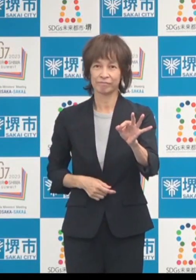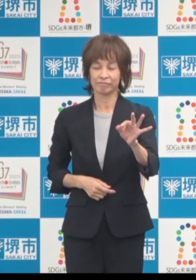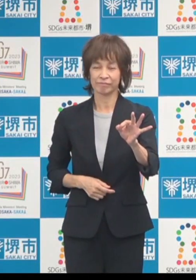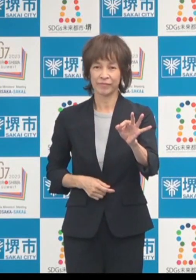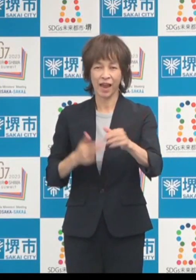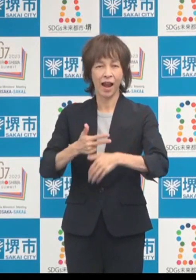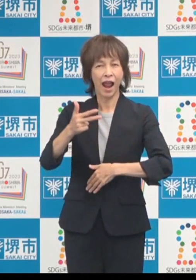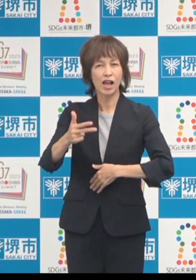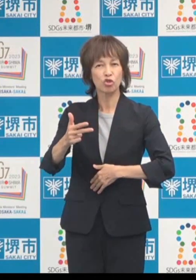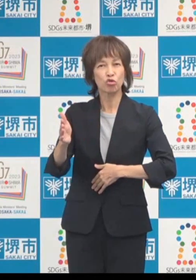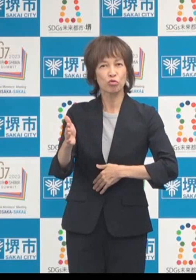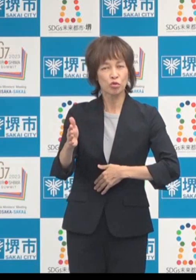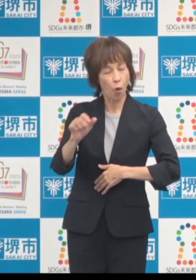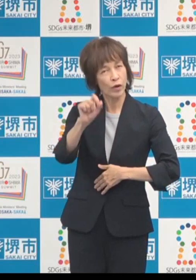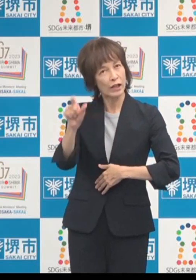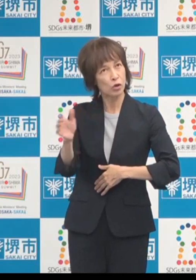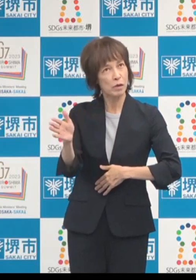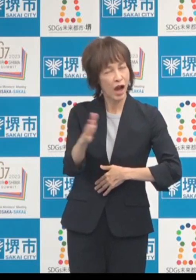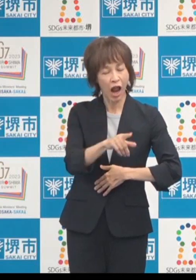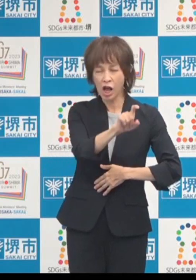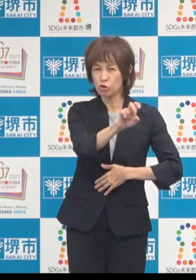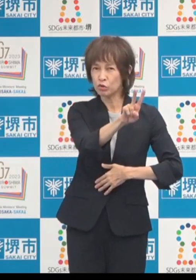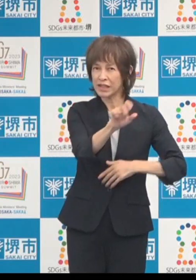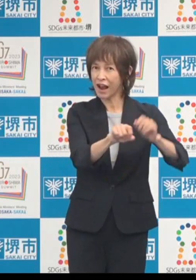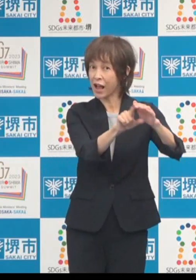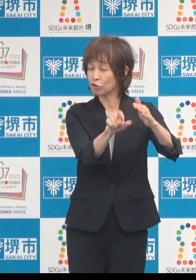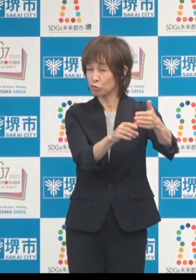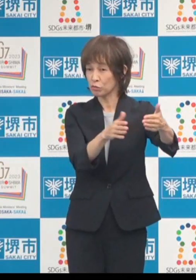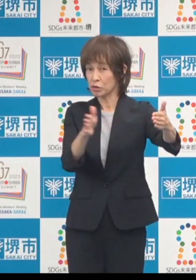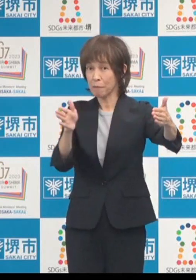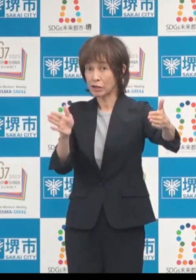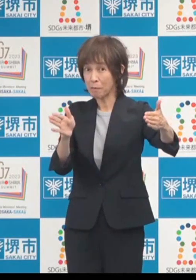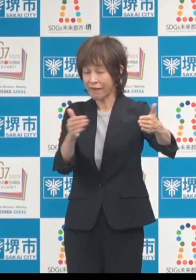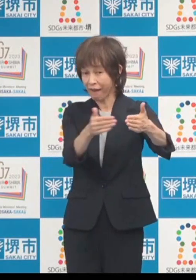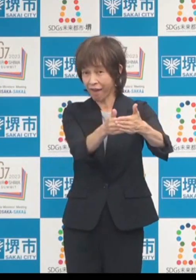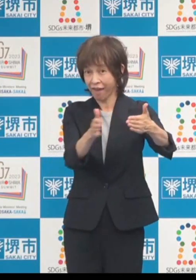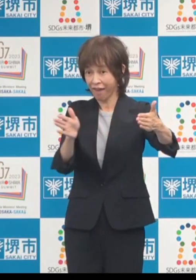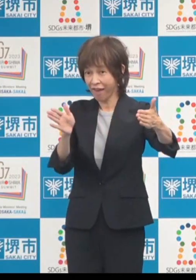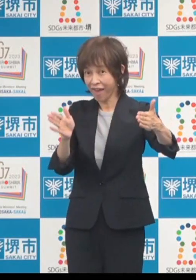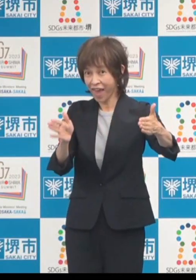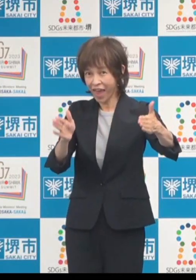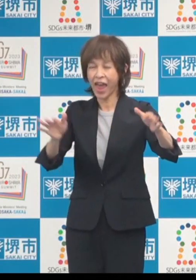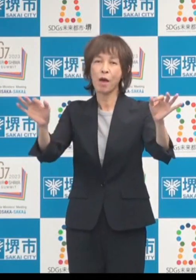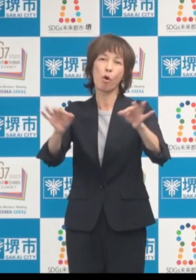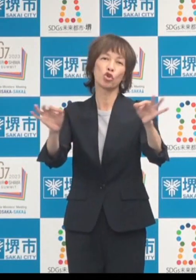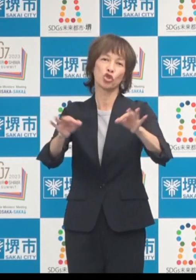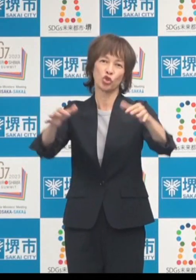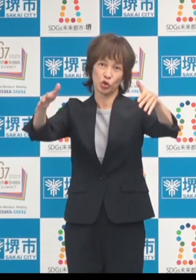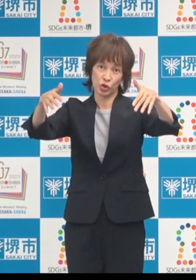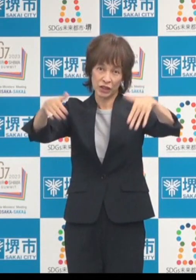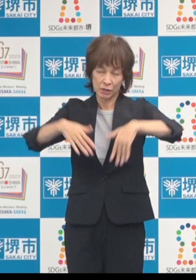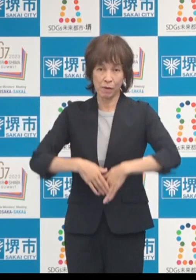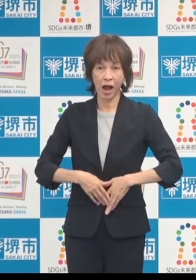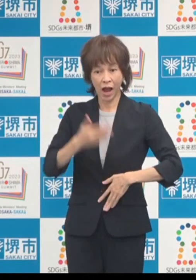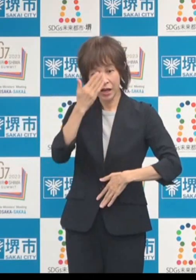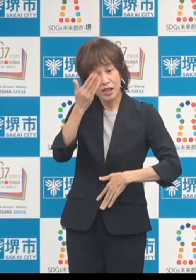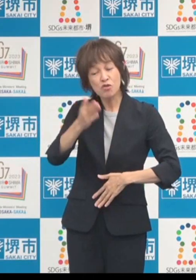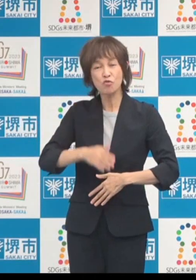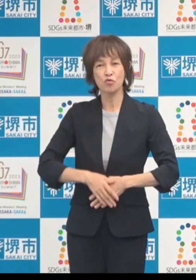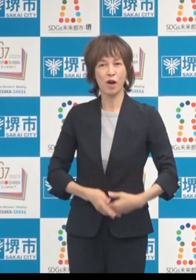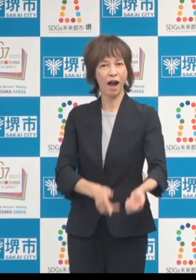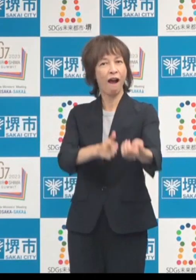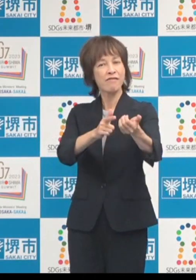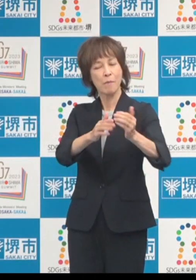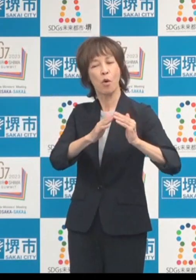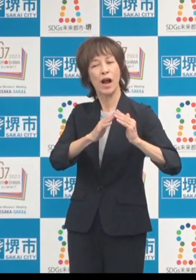来週の月曜日から12月末まで、10月2日から12月末まで募集をいたします。寄付は鉄砲鍛冶屋敷に残る貴重